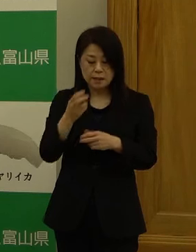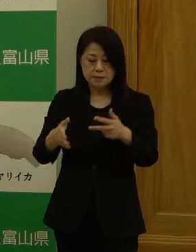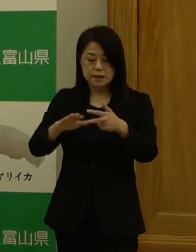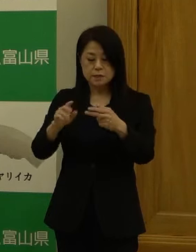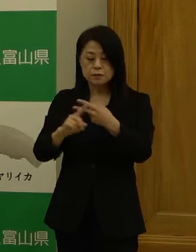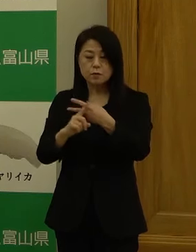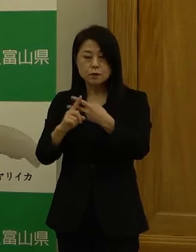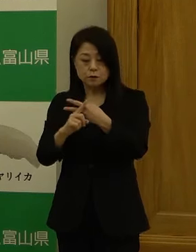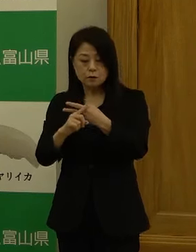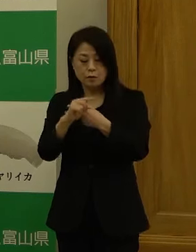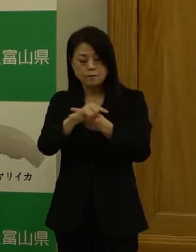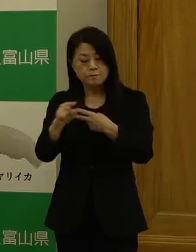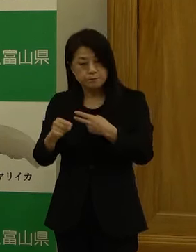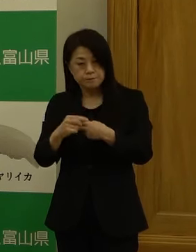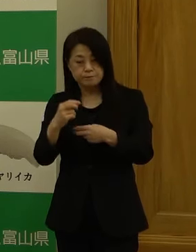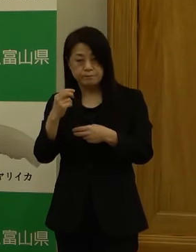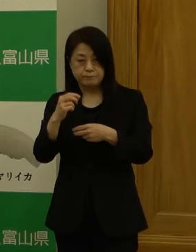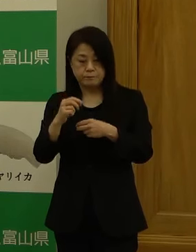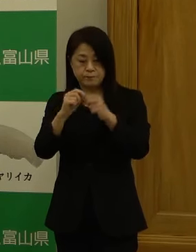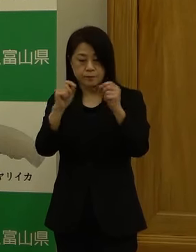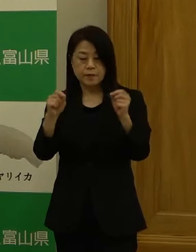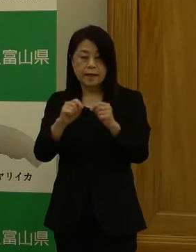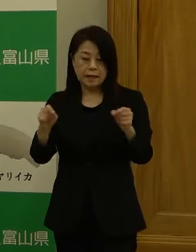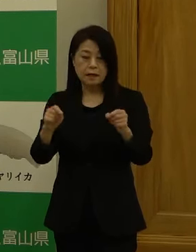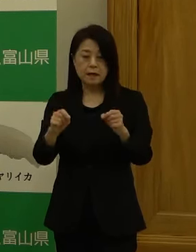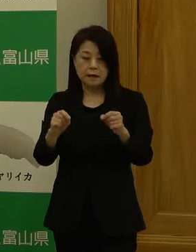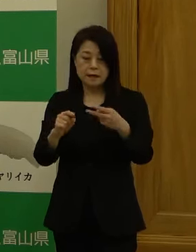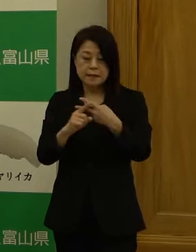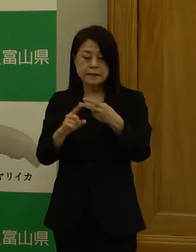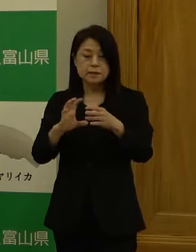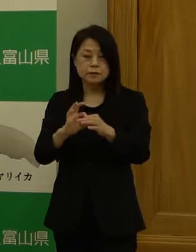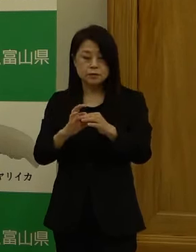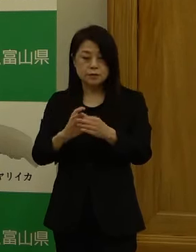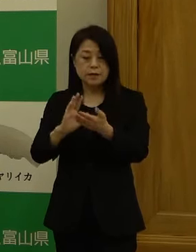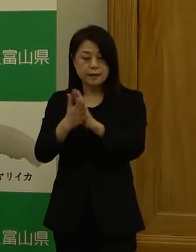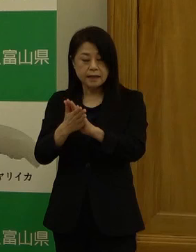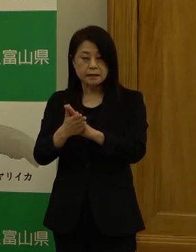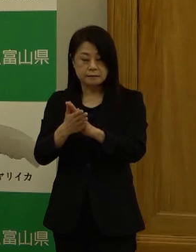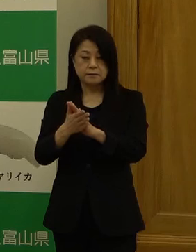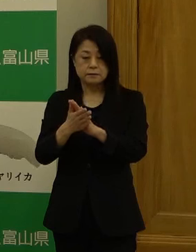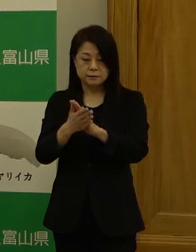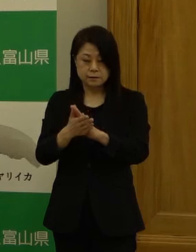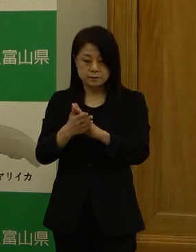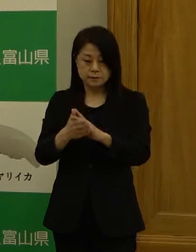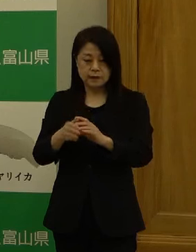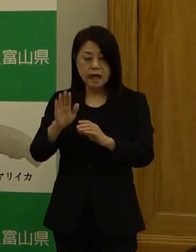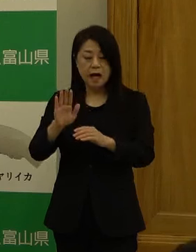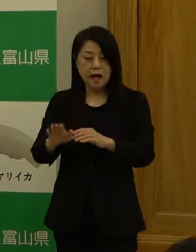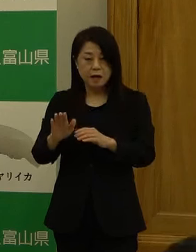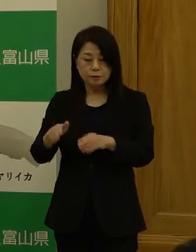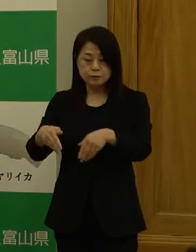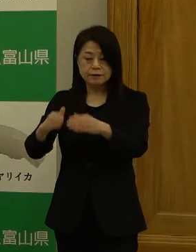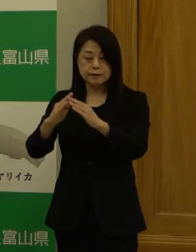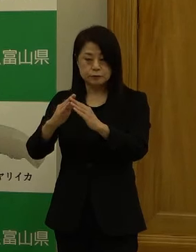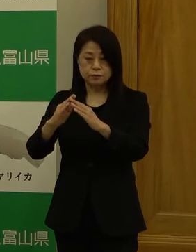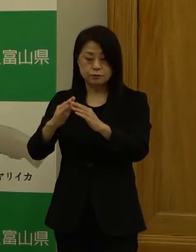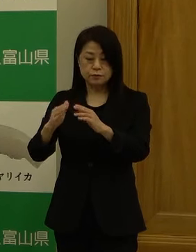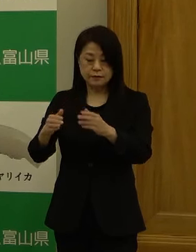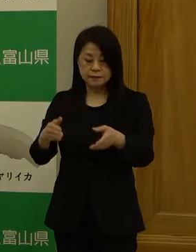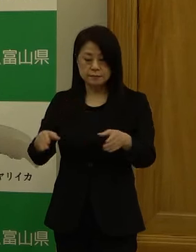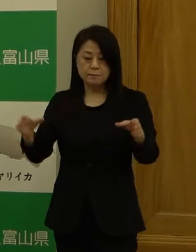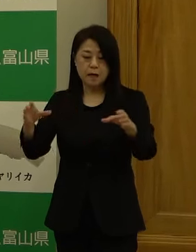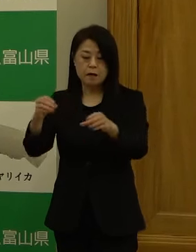機能の両面から検討した結果、機能については県や市の既存施設に集約可能ということ、施